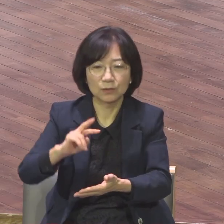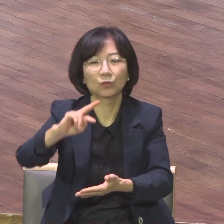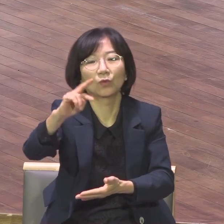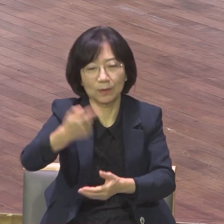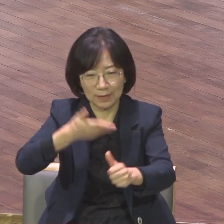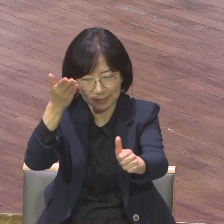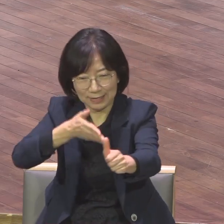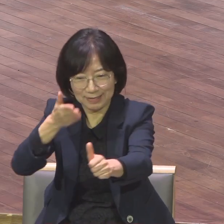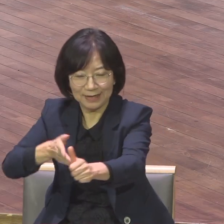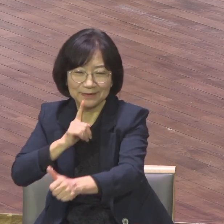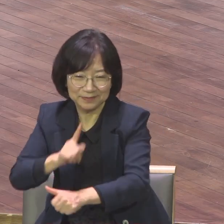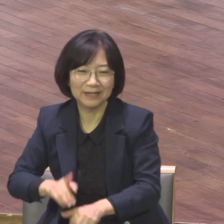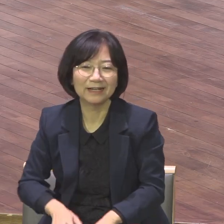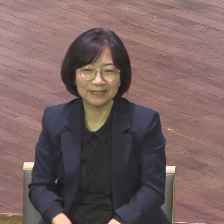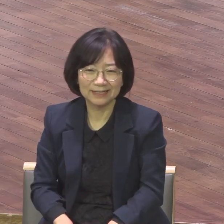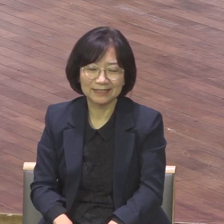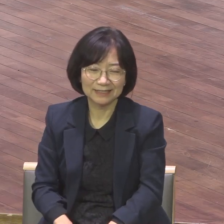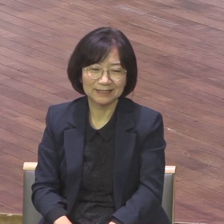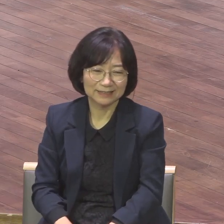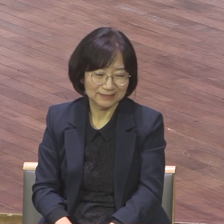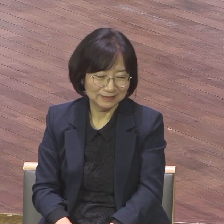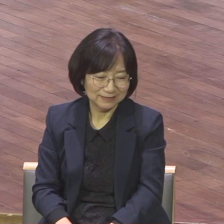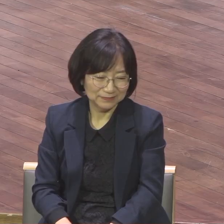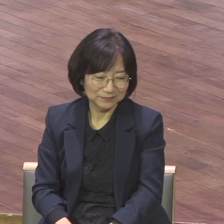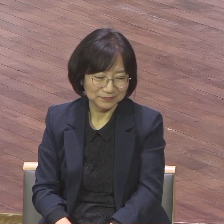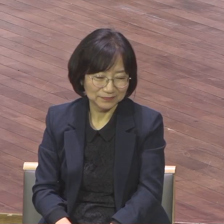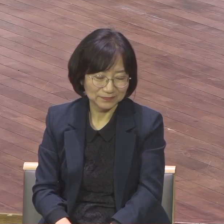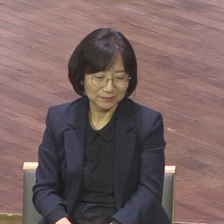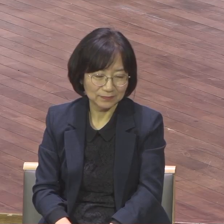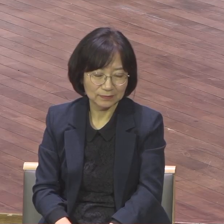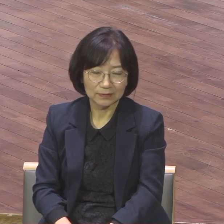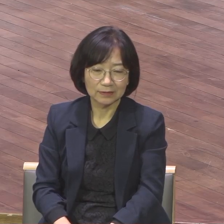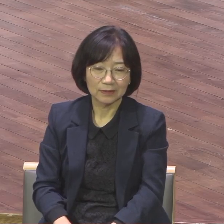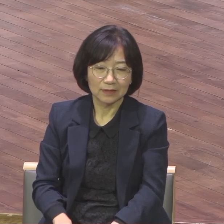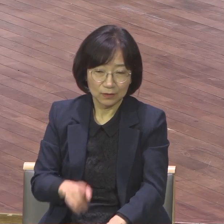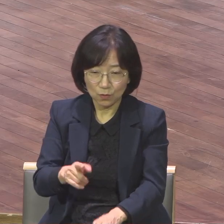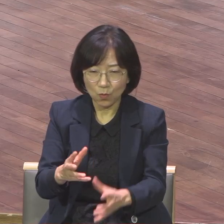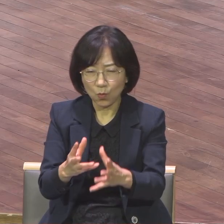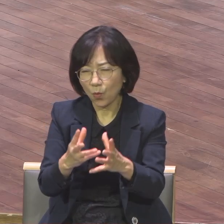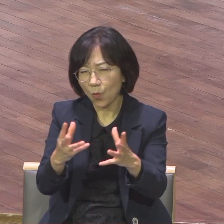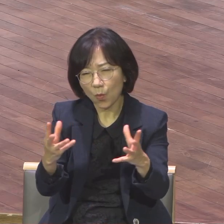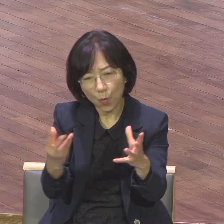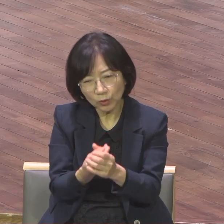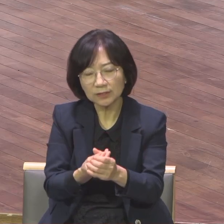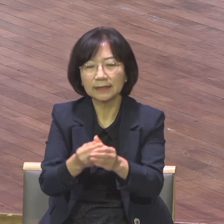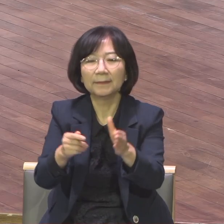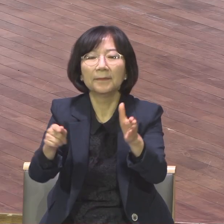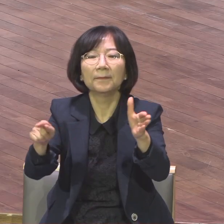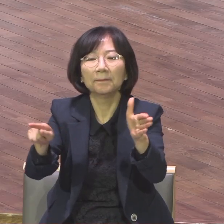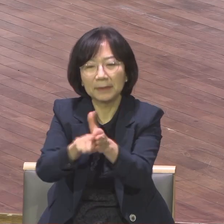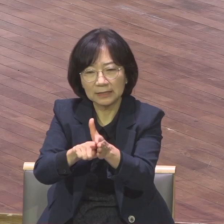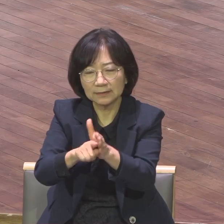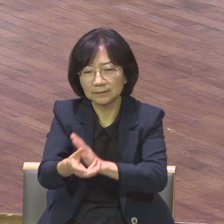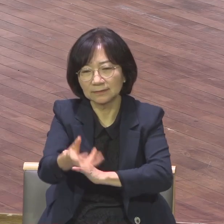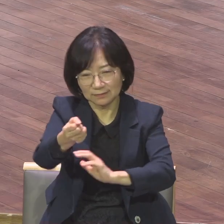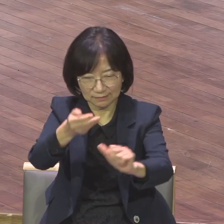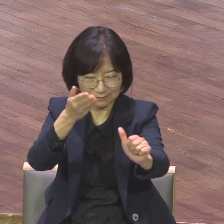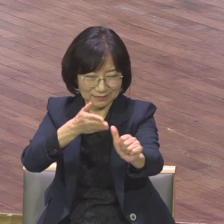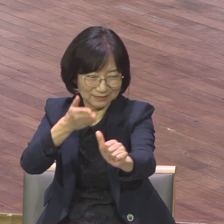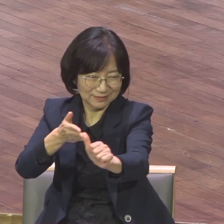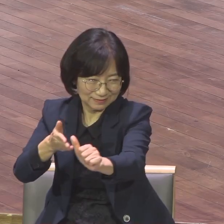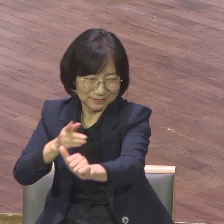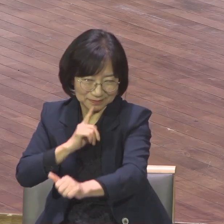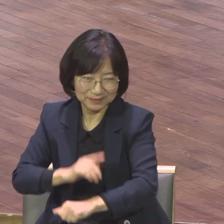다시 말하면 하나님을 향한 온전한 믿음을 가져라. 온전한 믿음. 이게 중요한